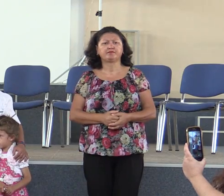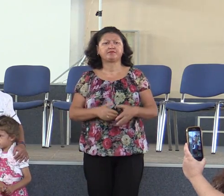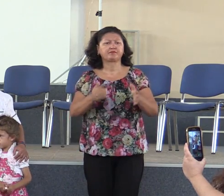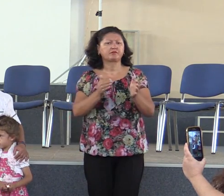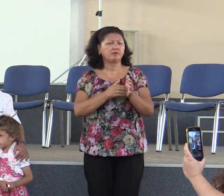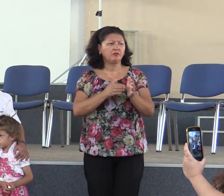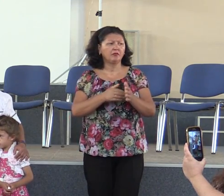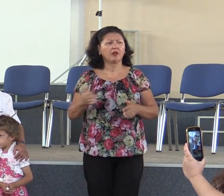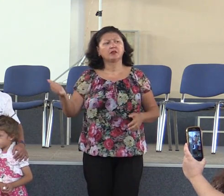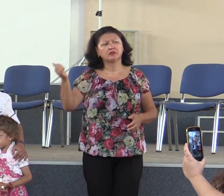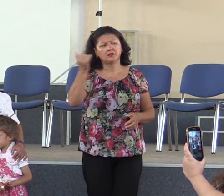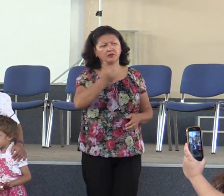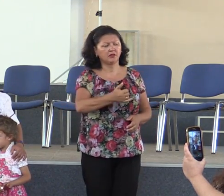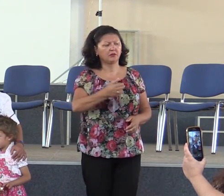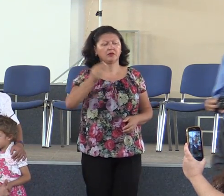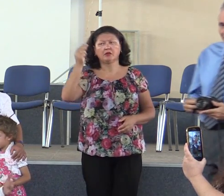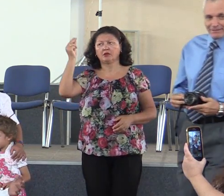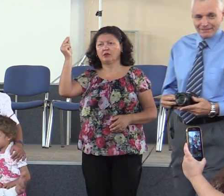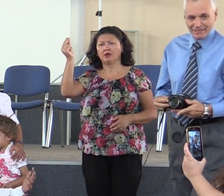Trebuie să venim la Dumnezeu?